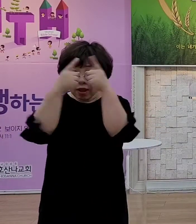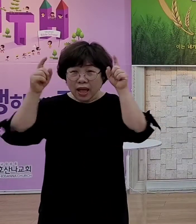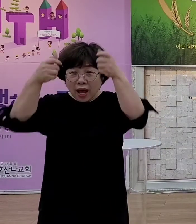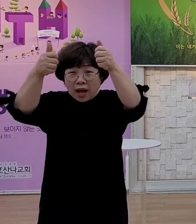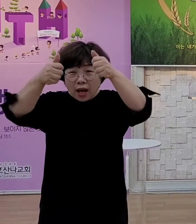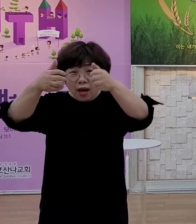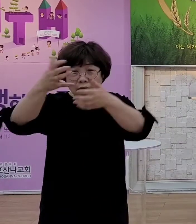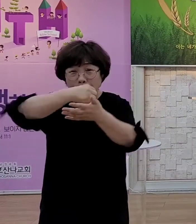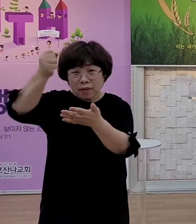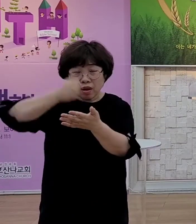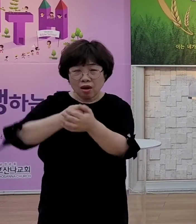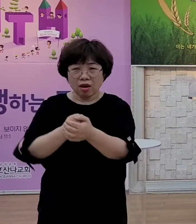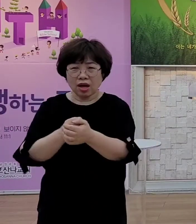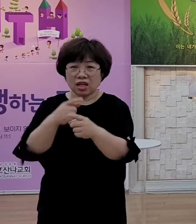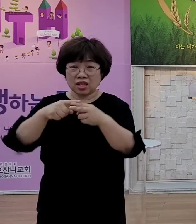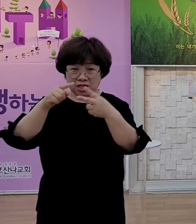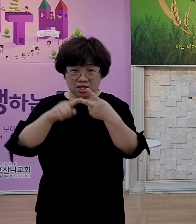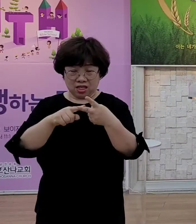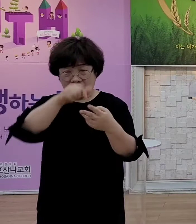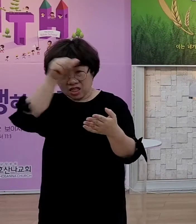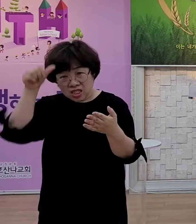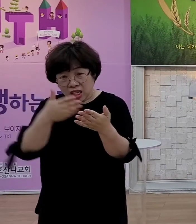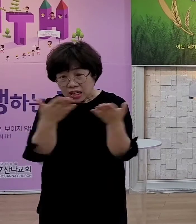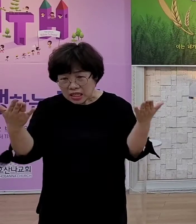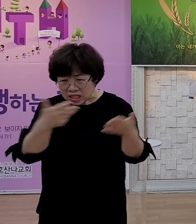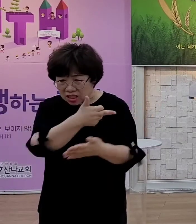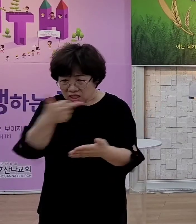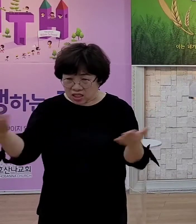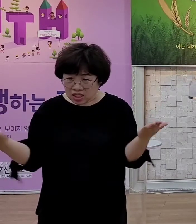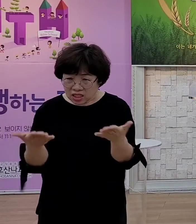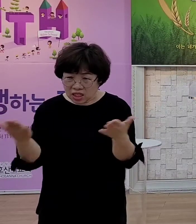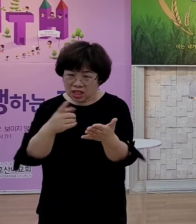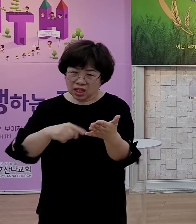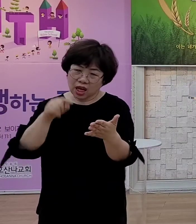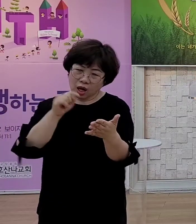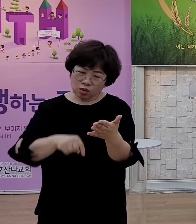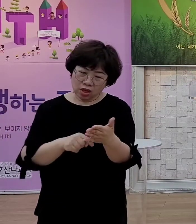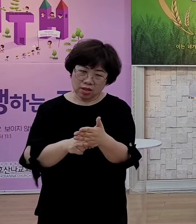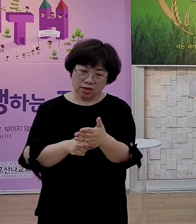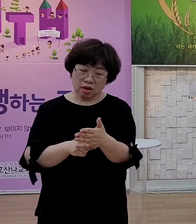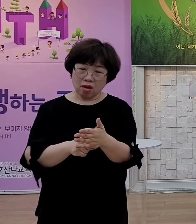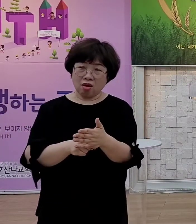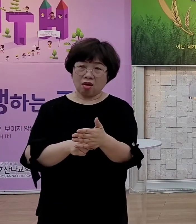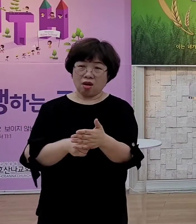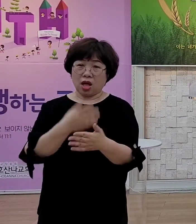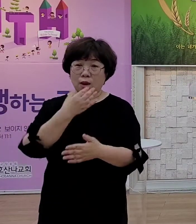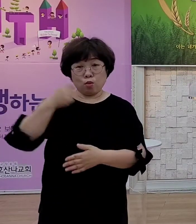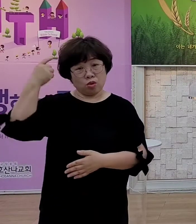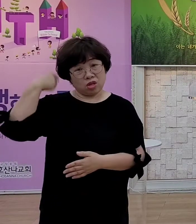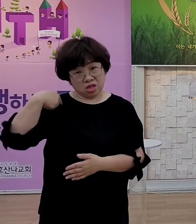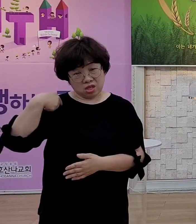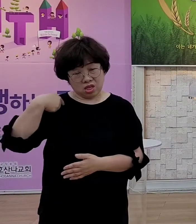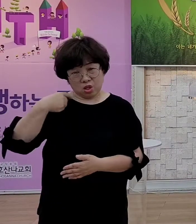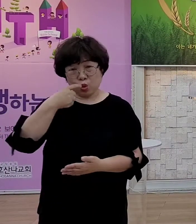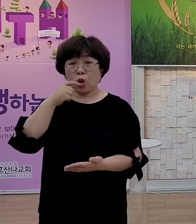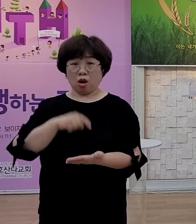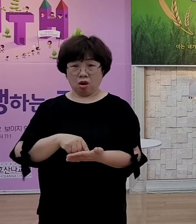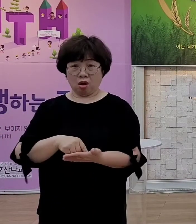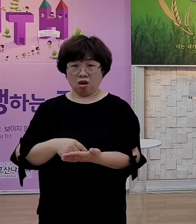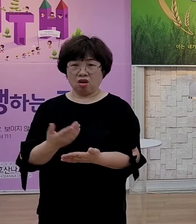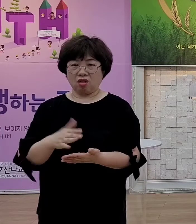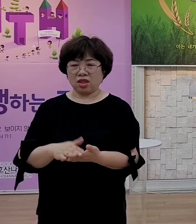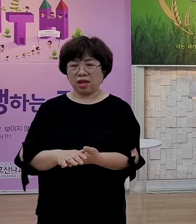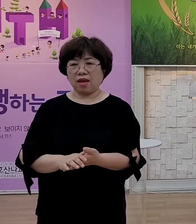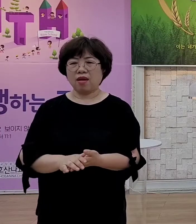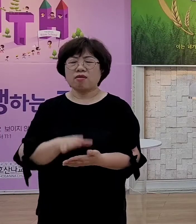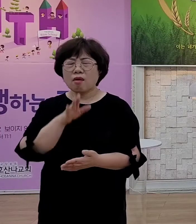합격했다든지 막 이런 인생에 큰 일이 몇 번 있잖아요. 그러니까 그런 것들을 통해서 행복을 느끼는 것도 있지만, 사실